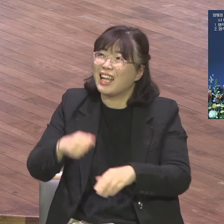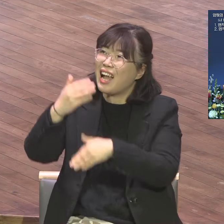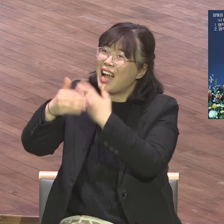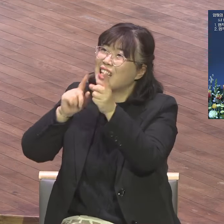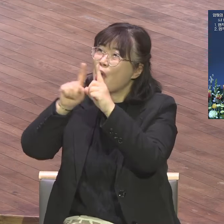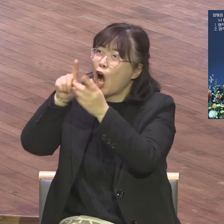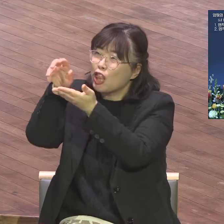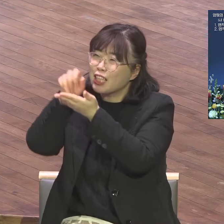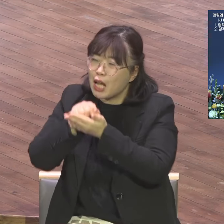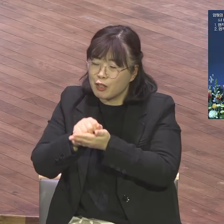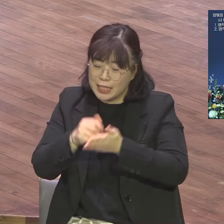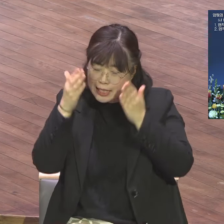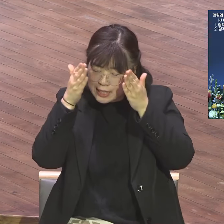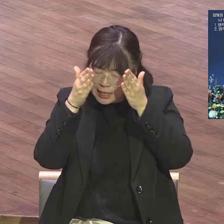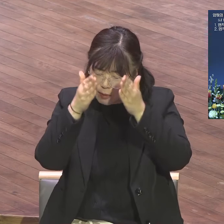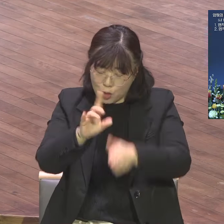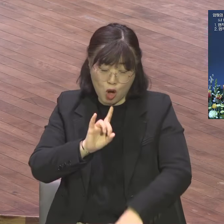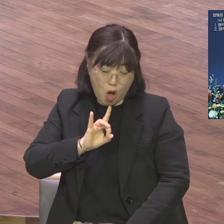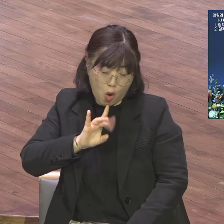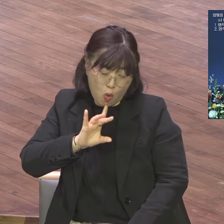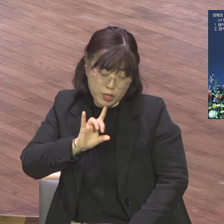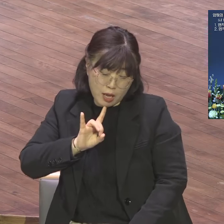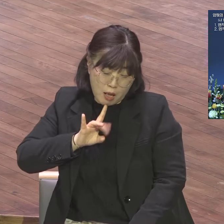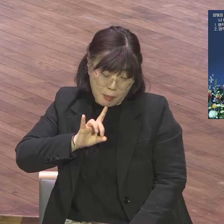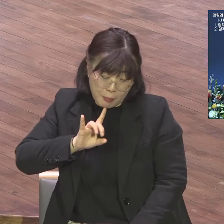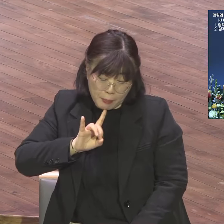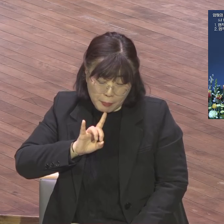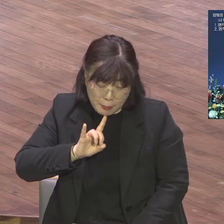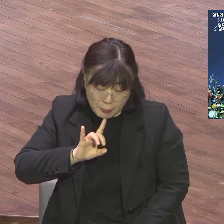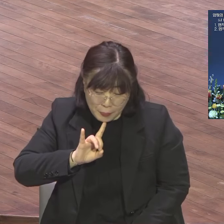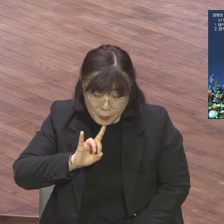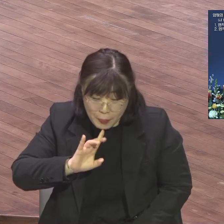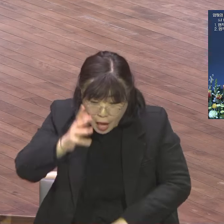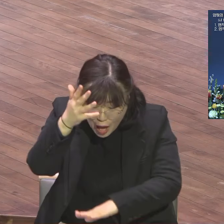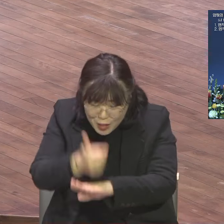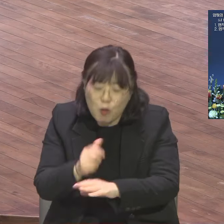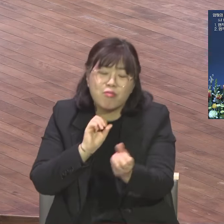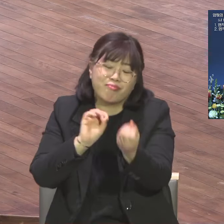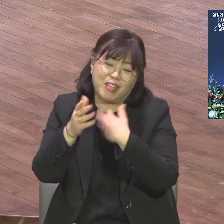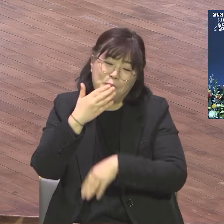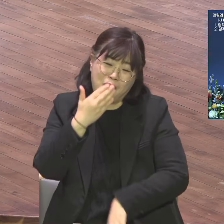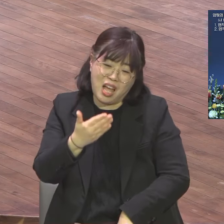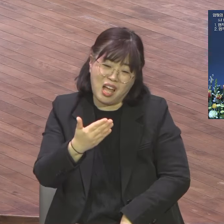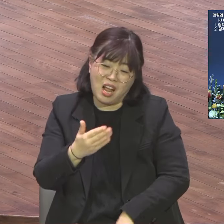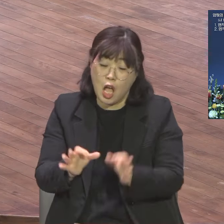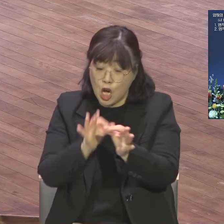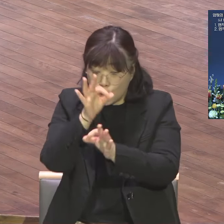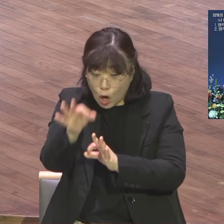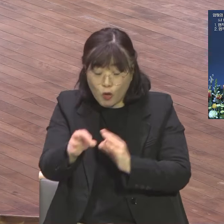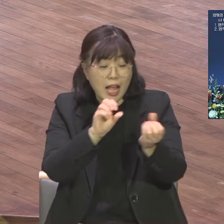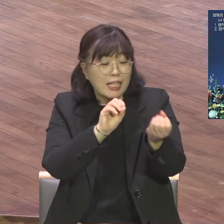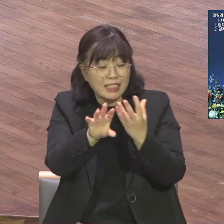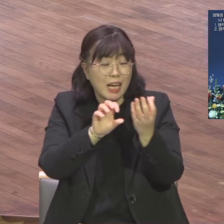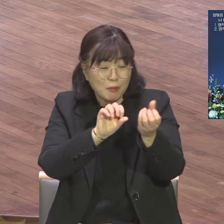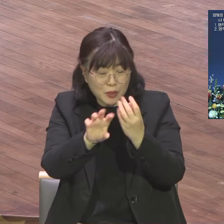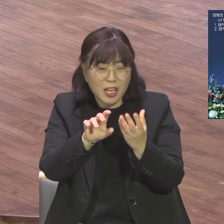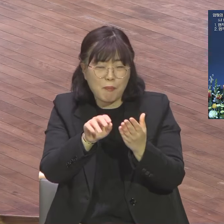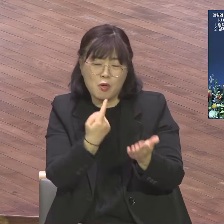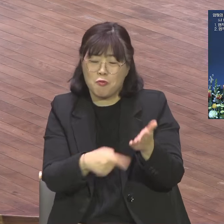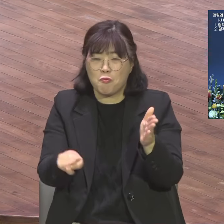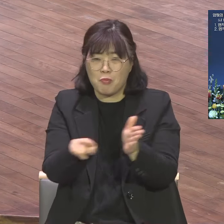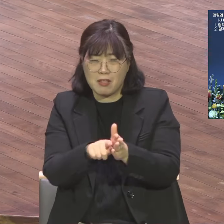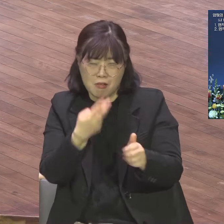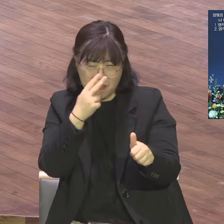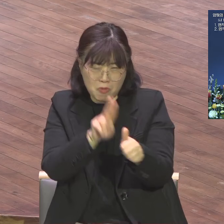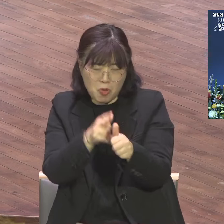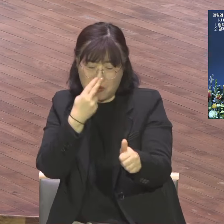작품, 영원한 작품 만들라. 자, 영원한 유산을 남기는 도전하라. 이 삼각이 원단 메시지.